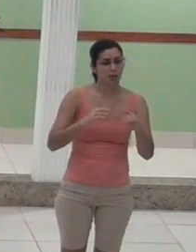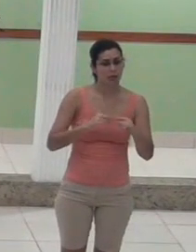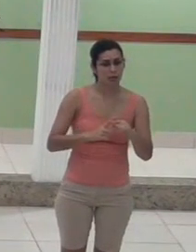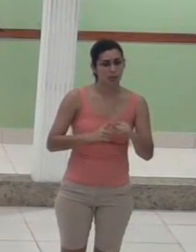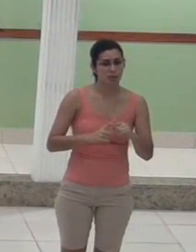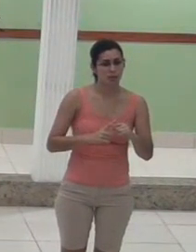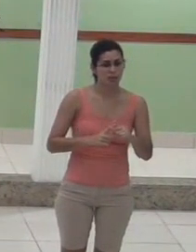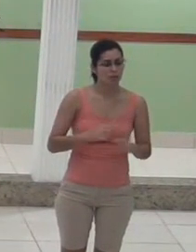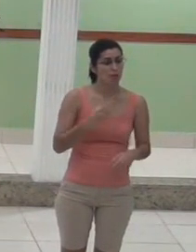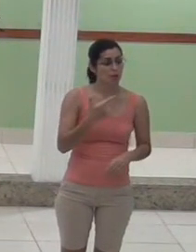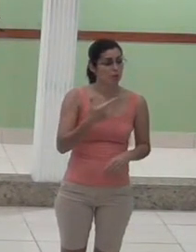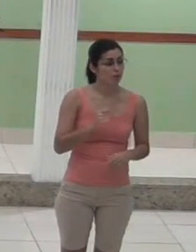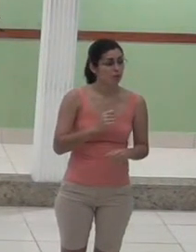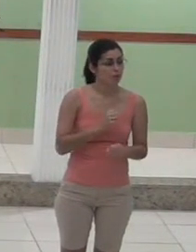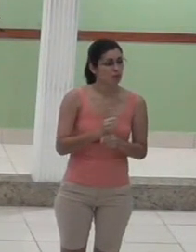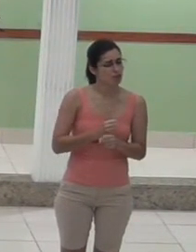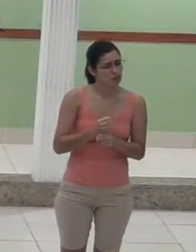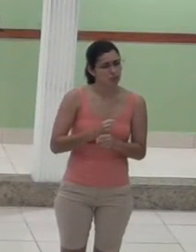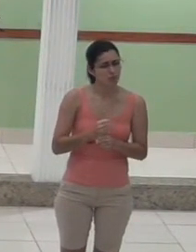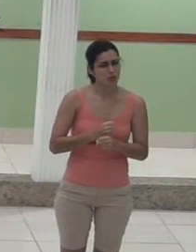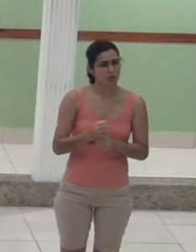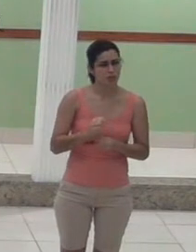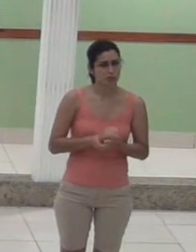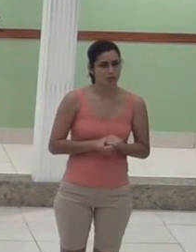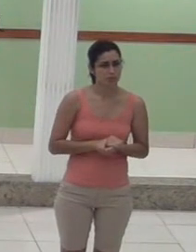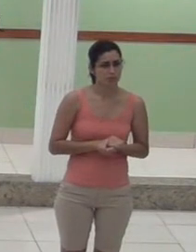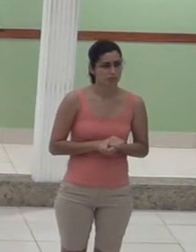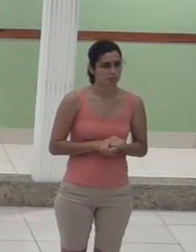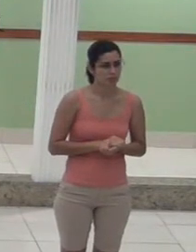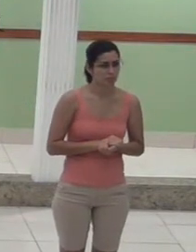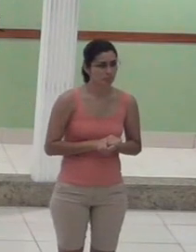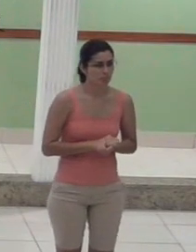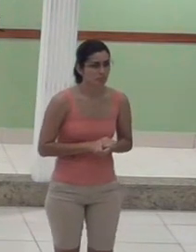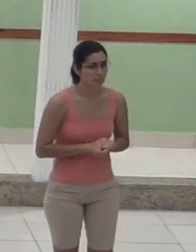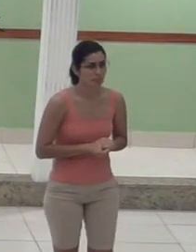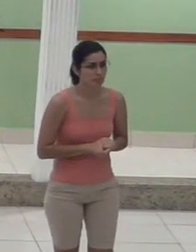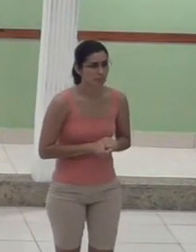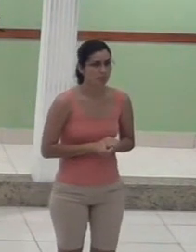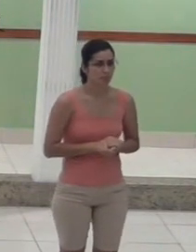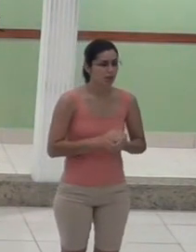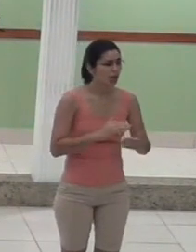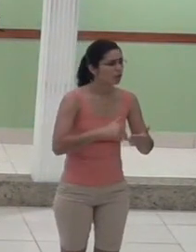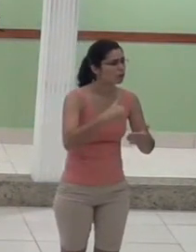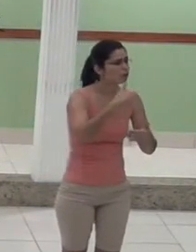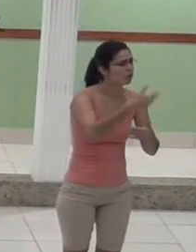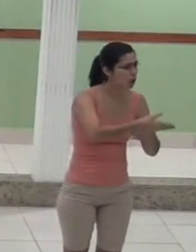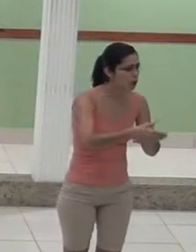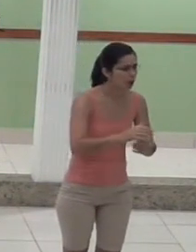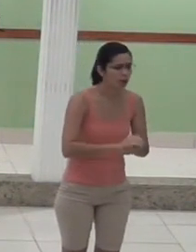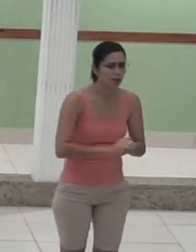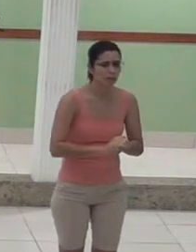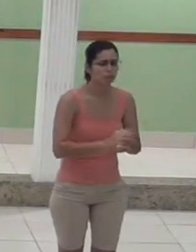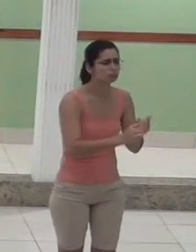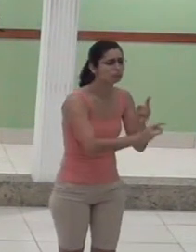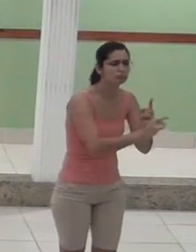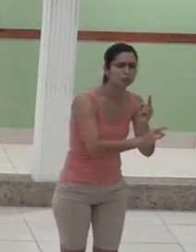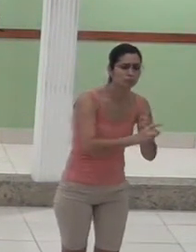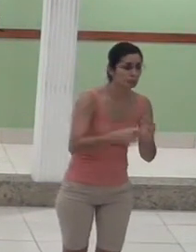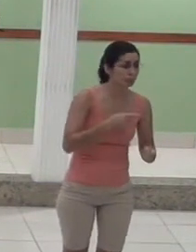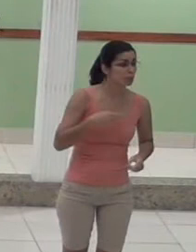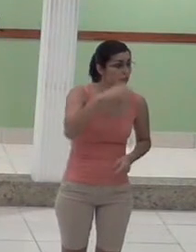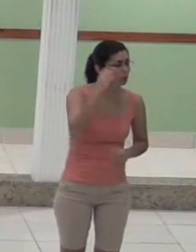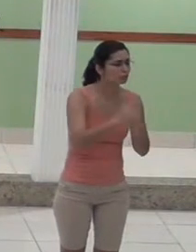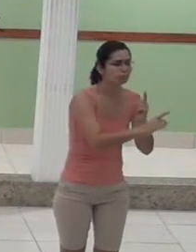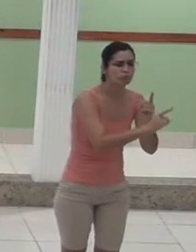fora, começou a falar comigo, está faltando algo aqui nesta igreja. Eu falei,